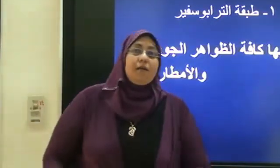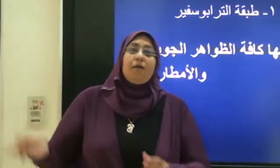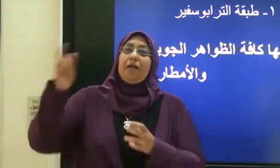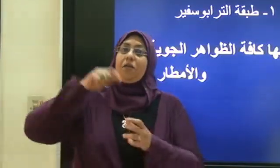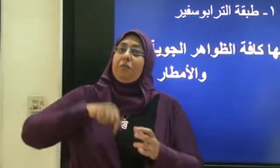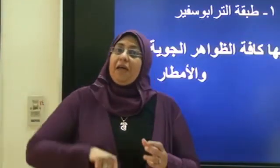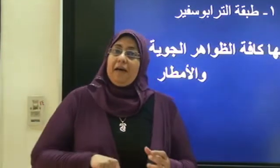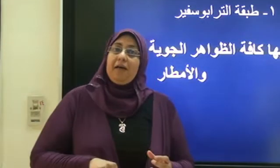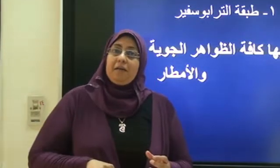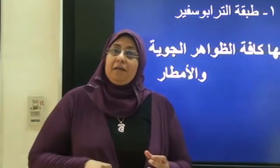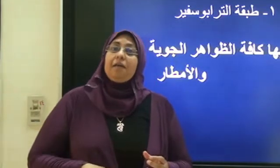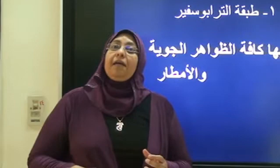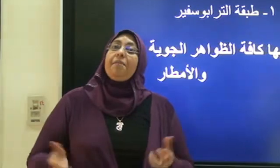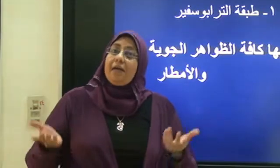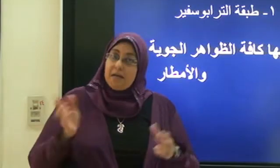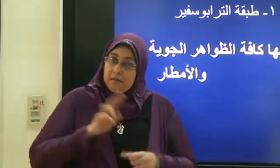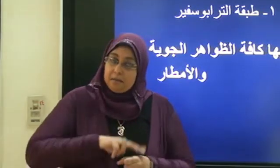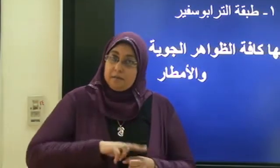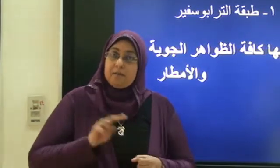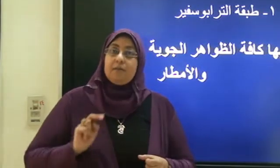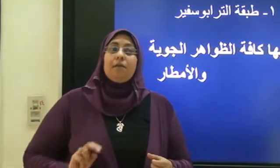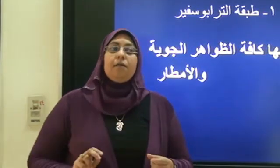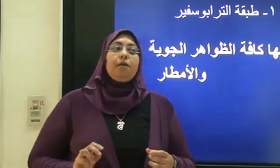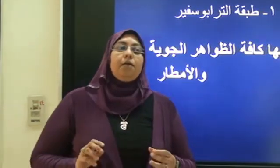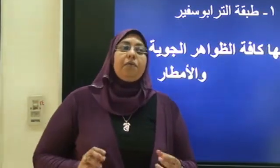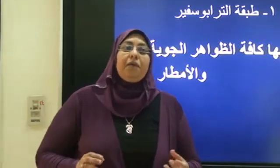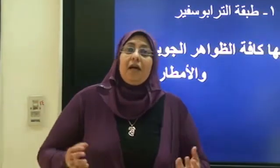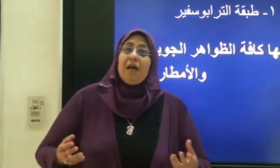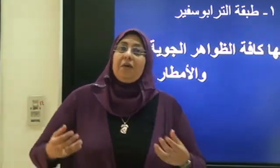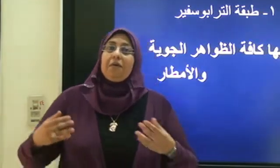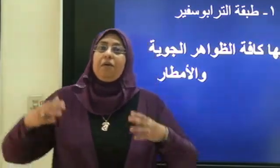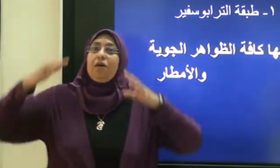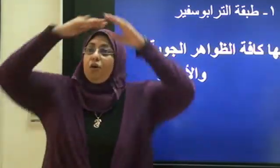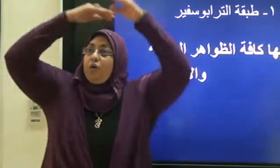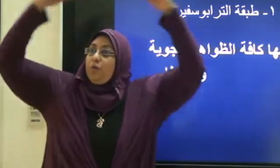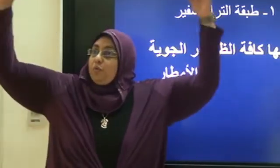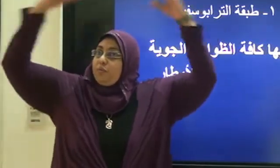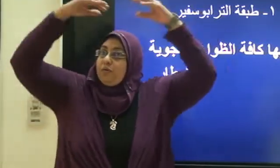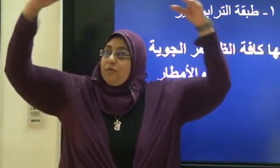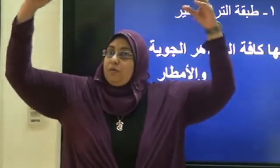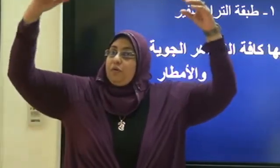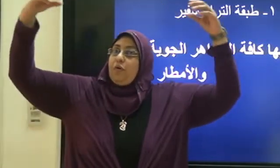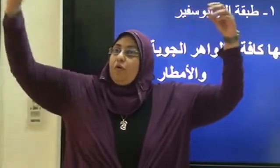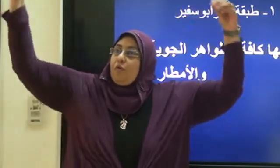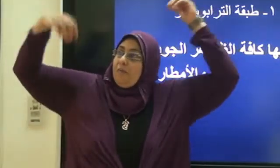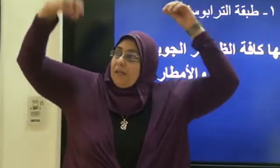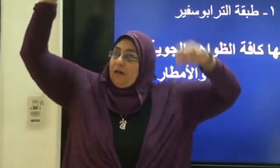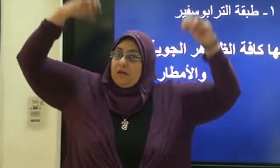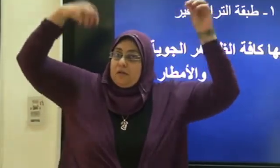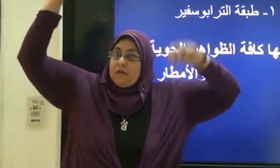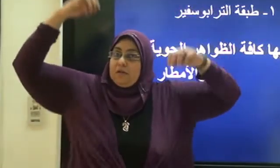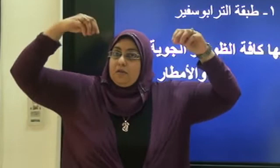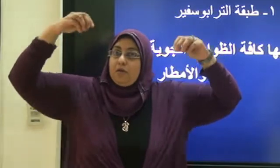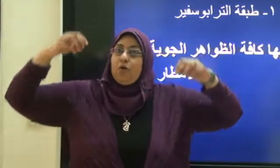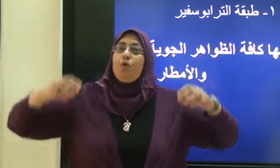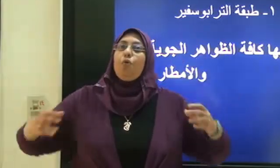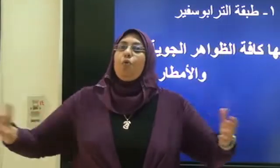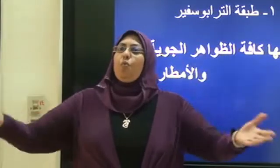الطبقة دي فيها كمان فيها غيوم ومطر